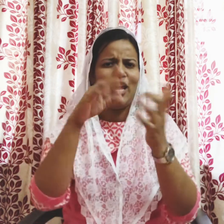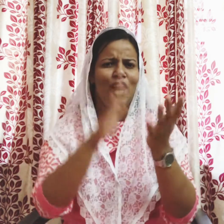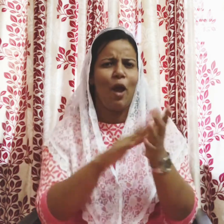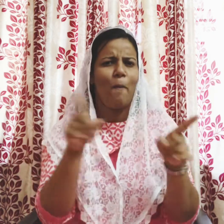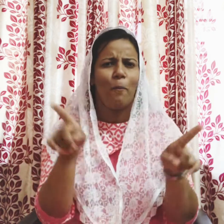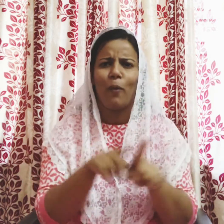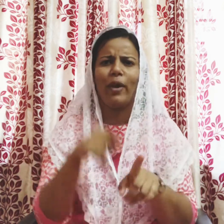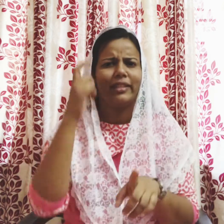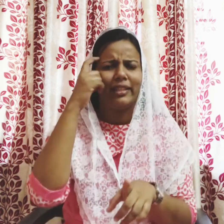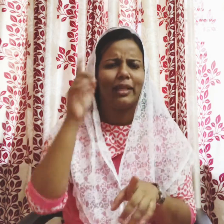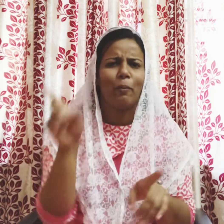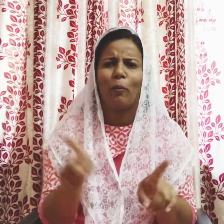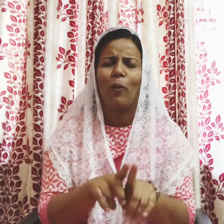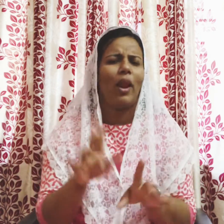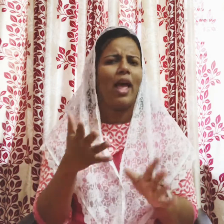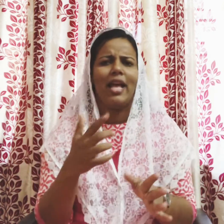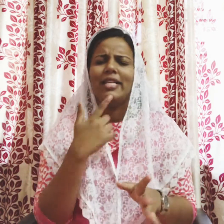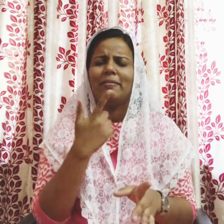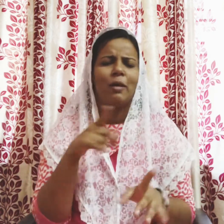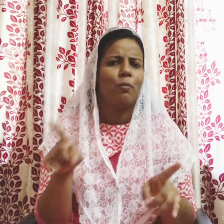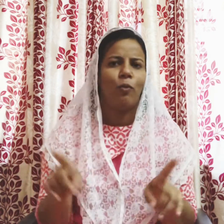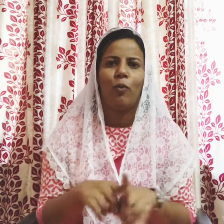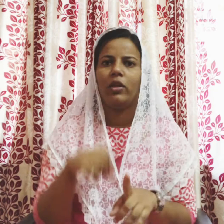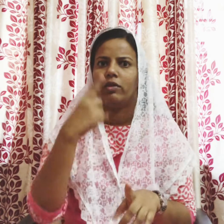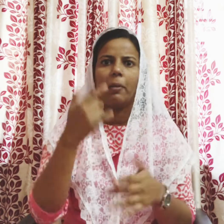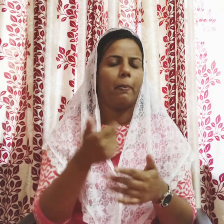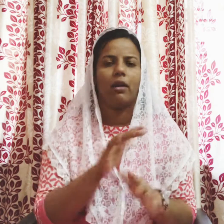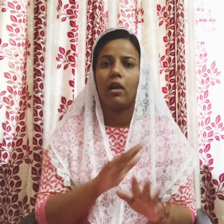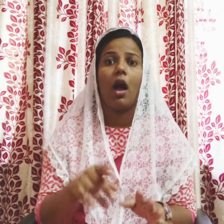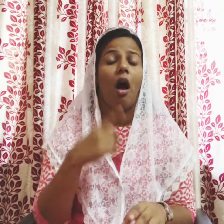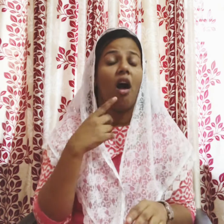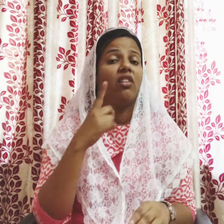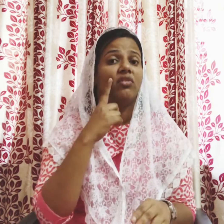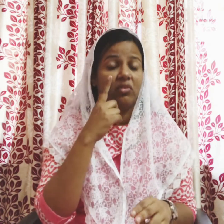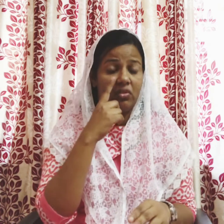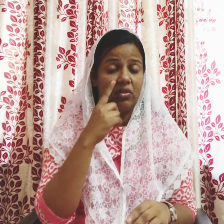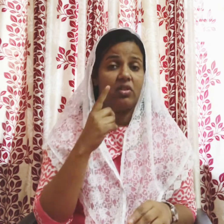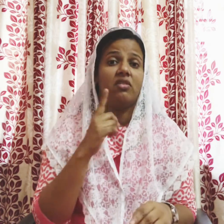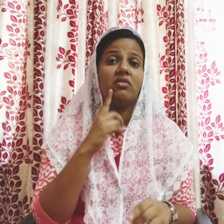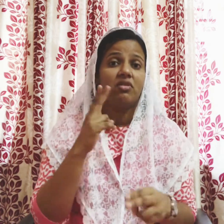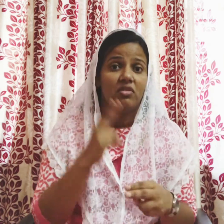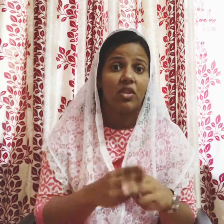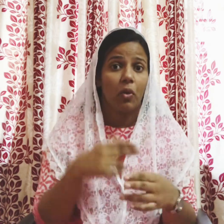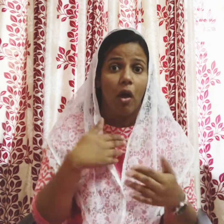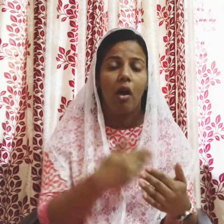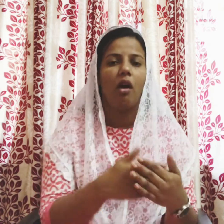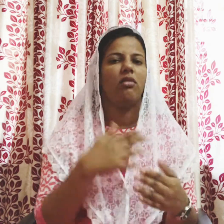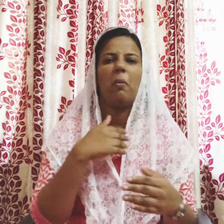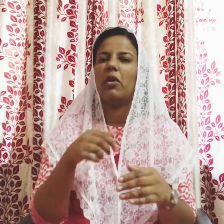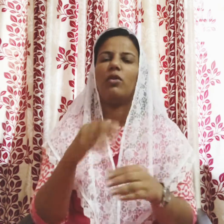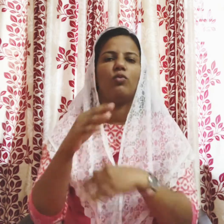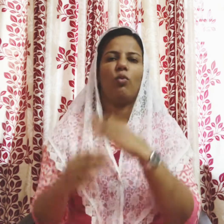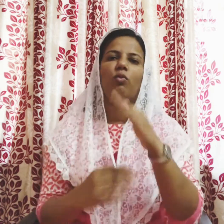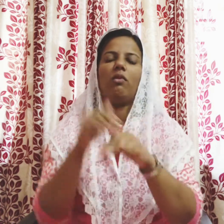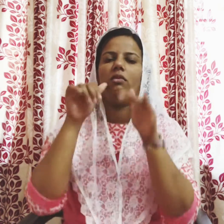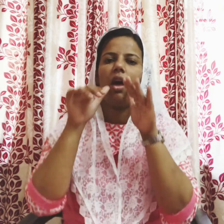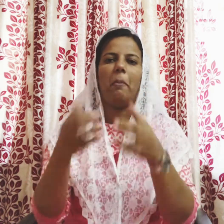ചിന്തിക്കുന്നത് പോലെ ചിന്തിച്ച് അവർ പറയുന്നത് പോലെ പറഞ്ഞ് ജീവിച്ചാൽ നമുക്കൊരിക്കലും ദൈവരാജ്യത്തിൻ്റെ മഹത്വം നിമിത്തം നന്മ അനുഭവിപ്പാൻ കഴിയത്തില്ല.